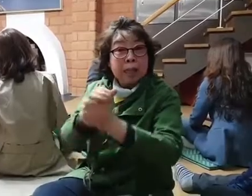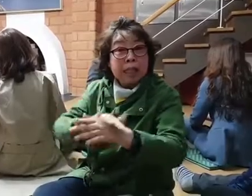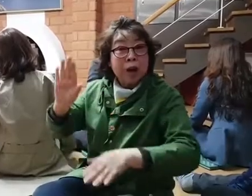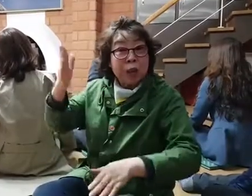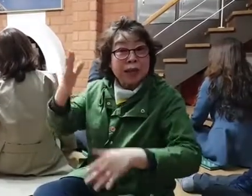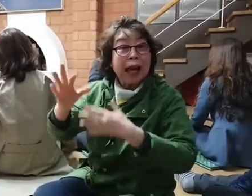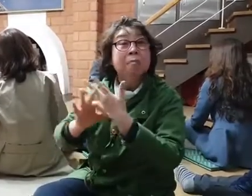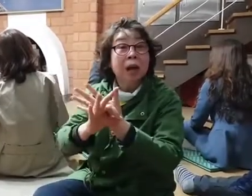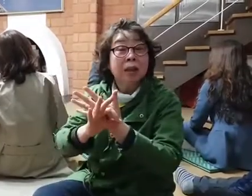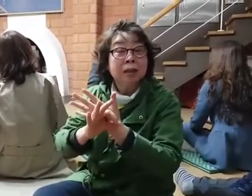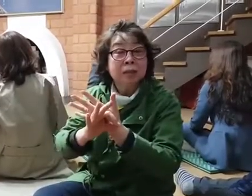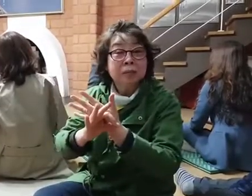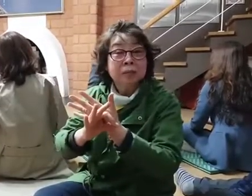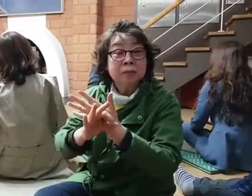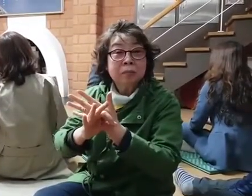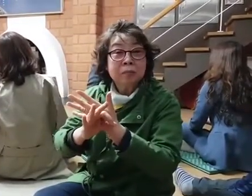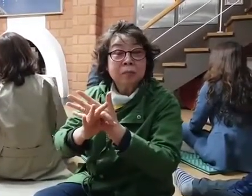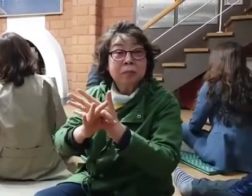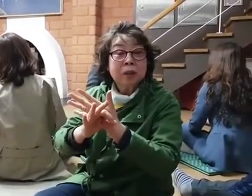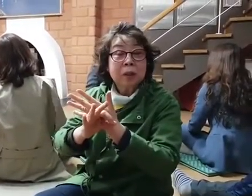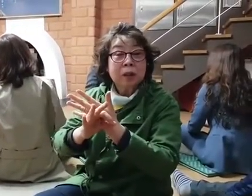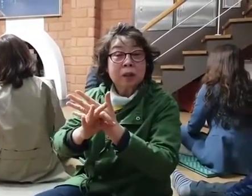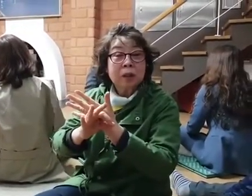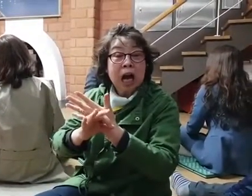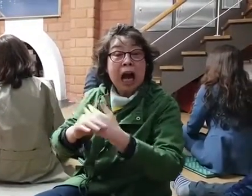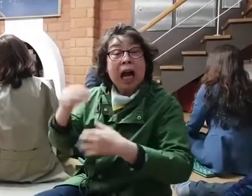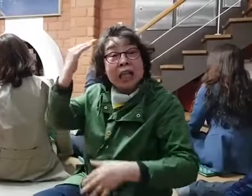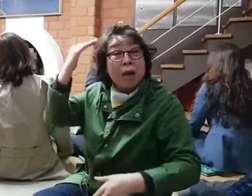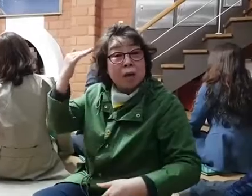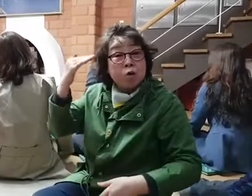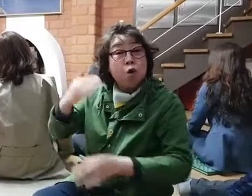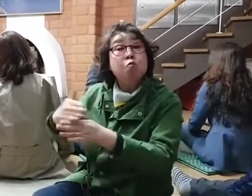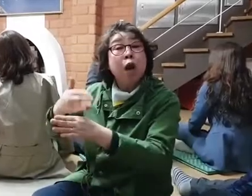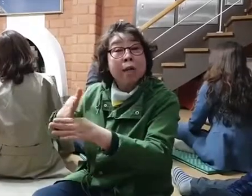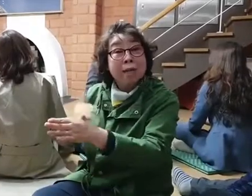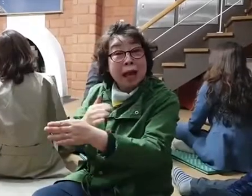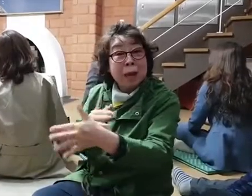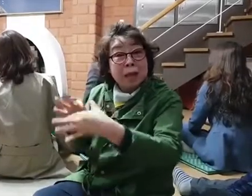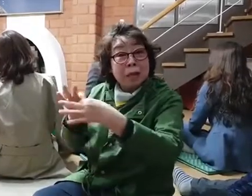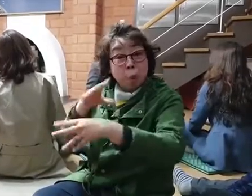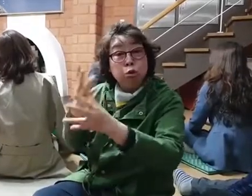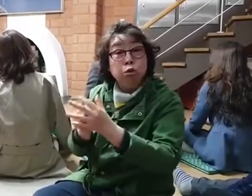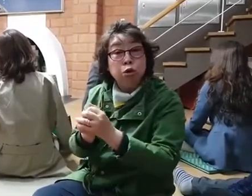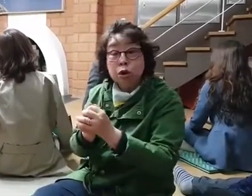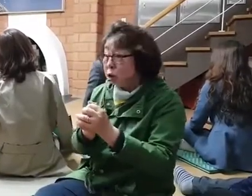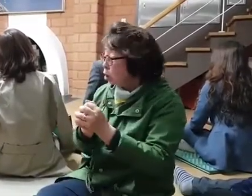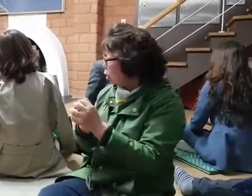본다라고 하면 대한민국과 이북에 어떤 그저